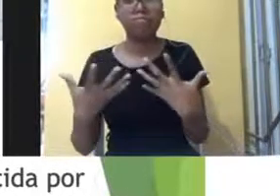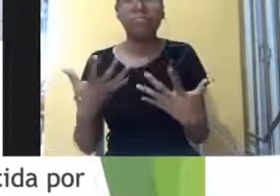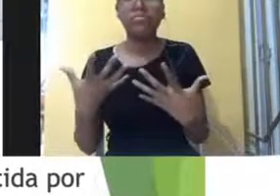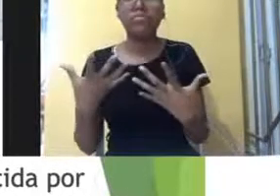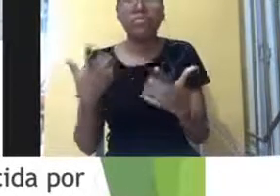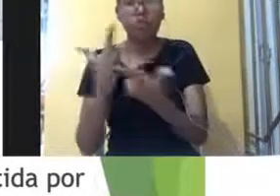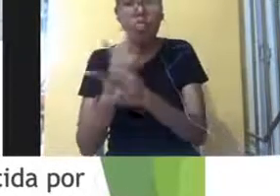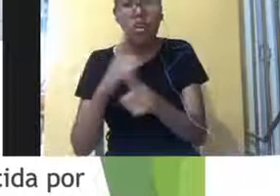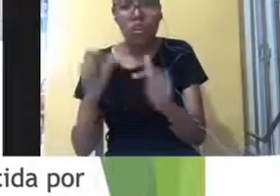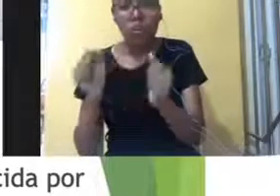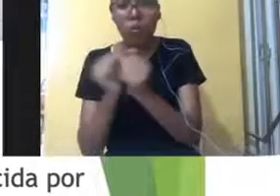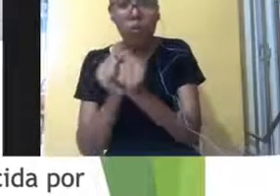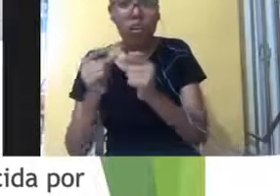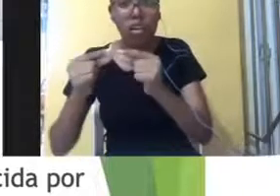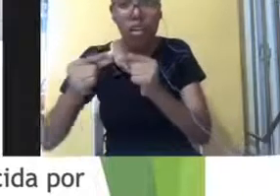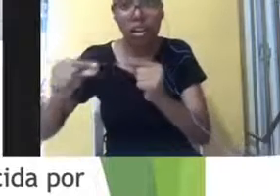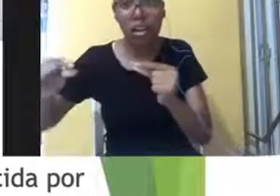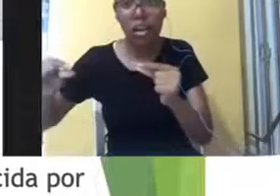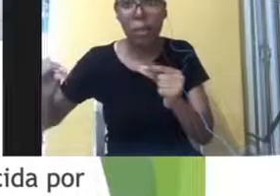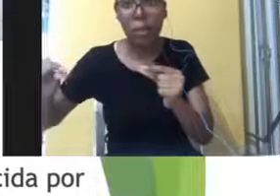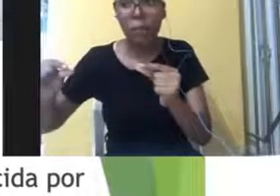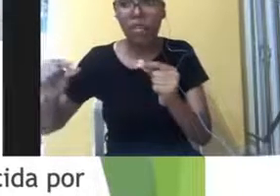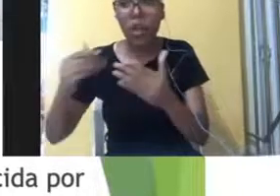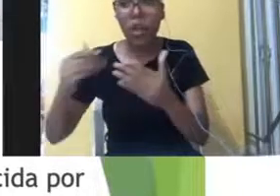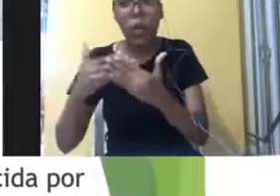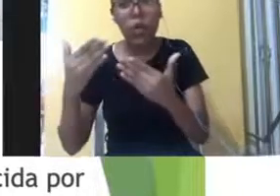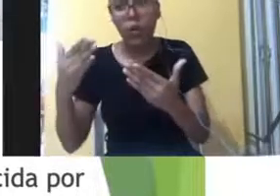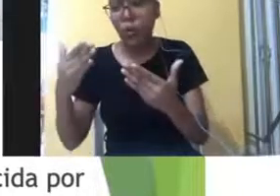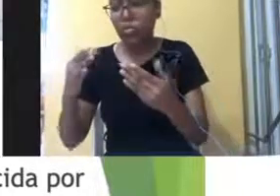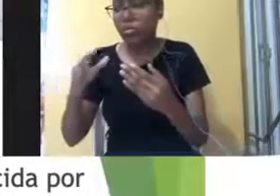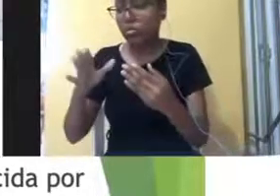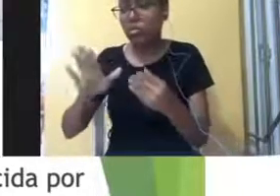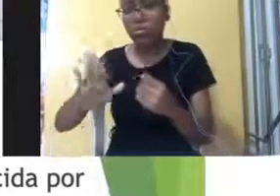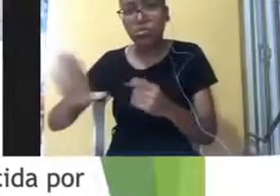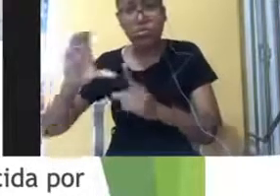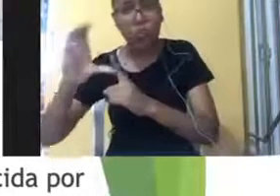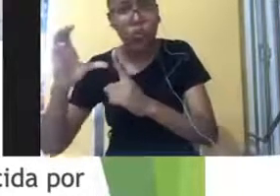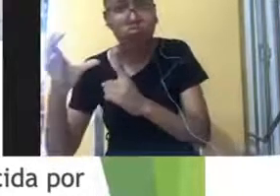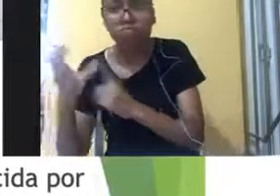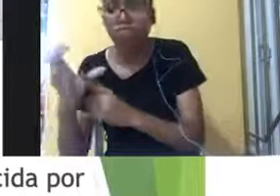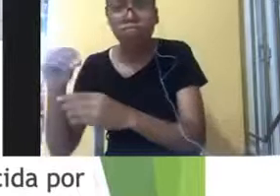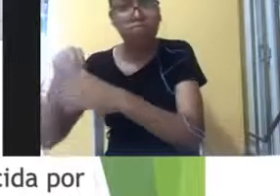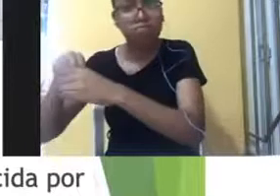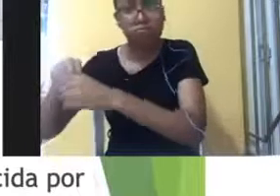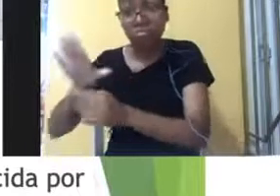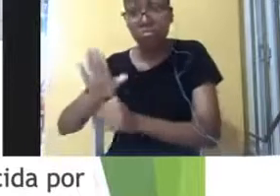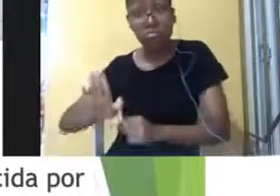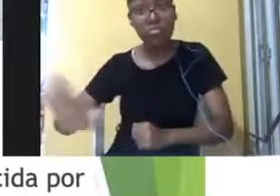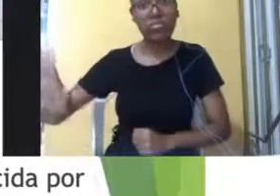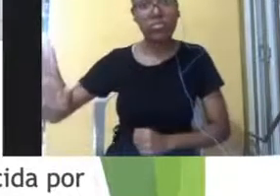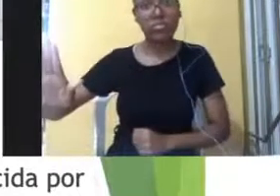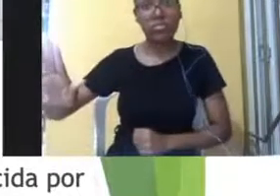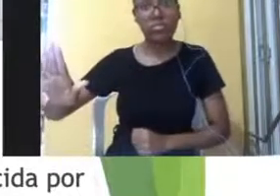compuesta por cuestiones propias de esa cultura, de ellos como seres humanos, pues reconocieron